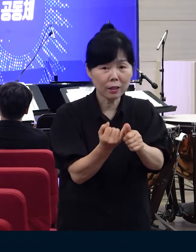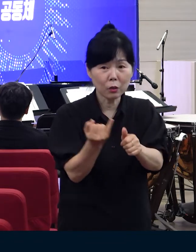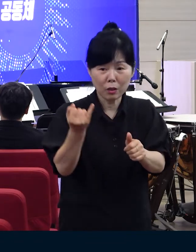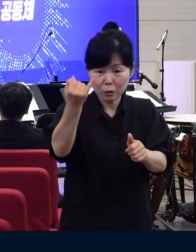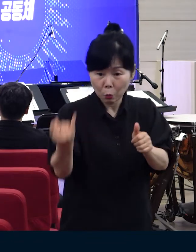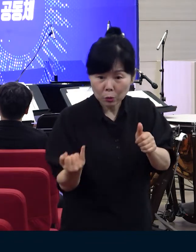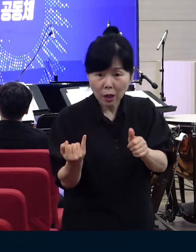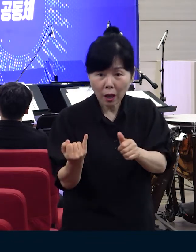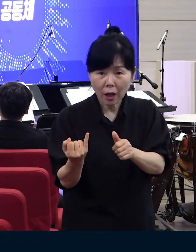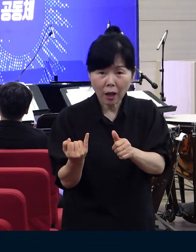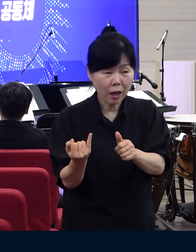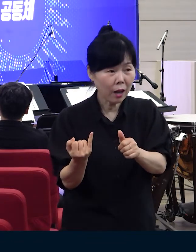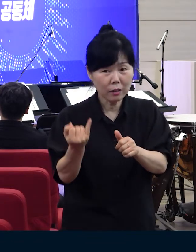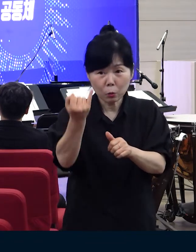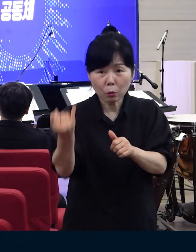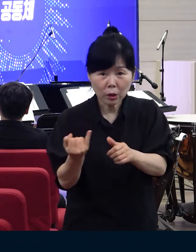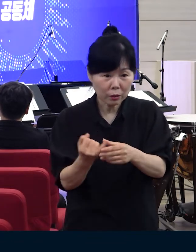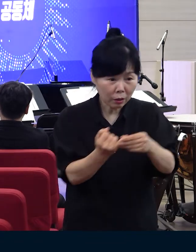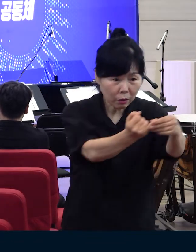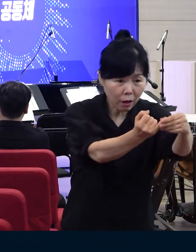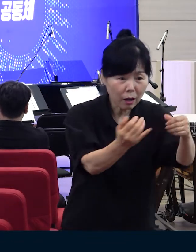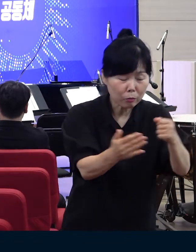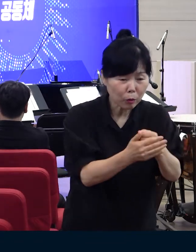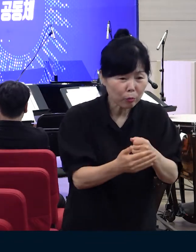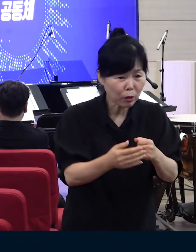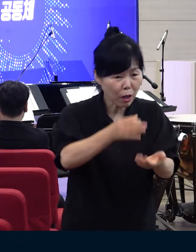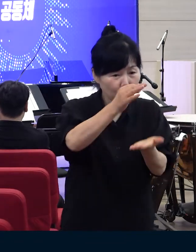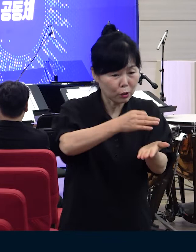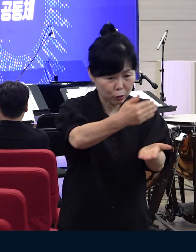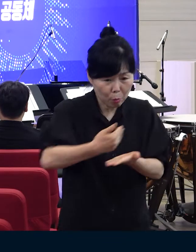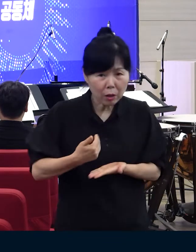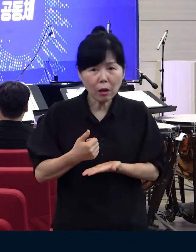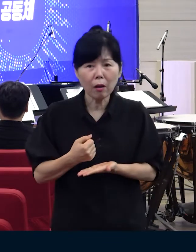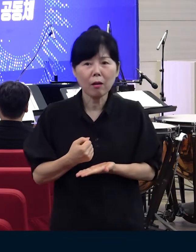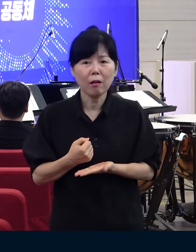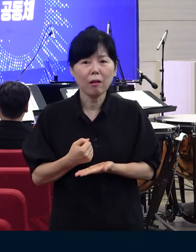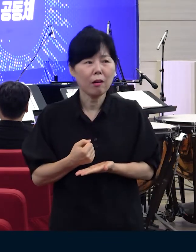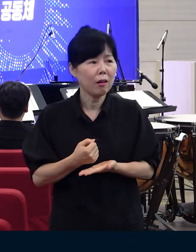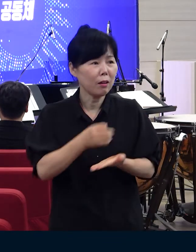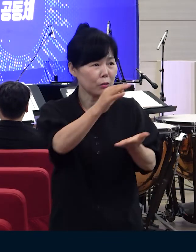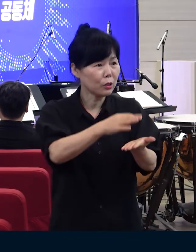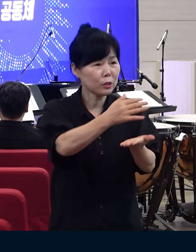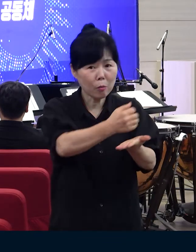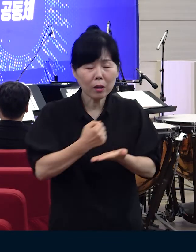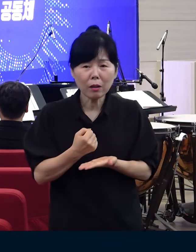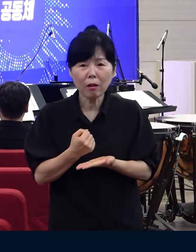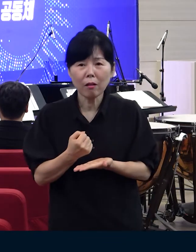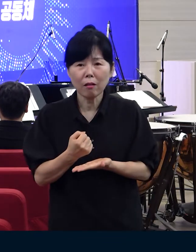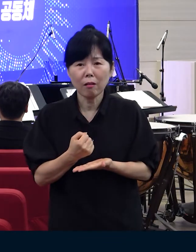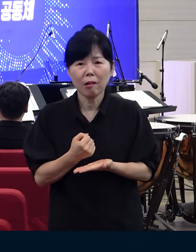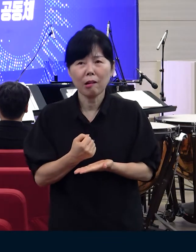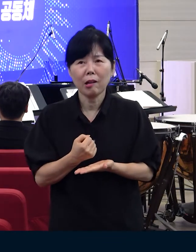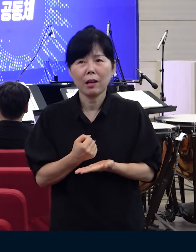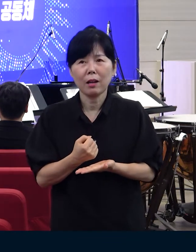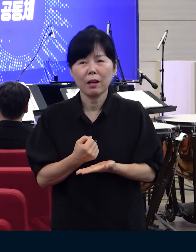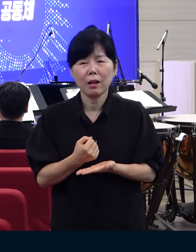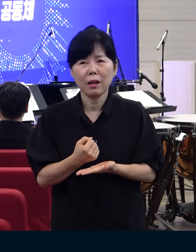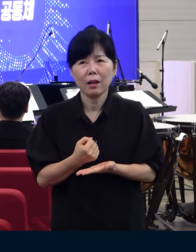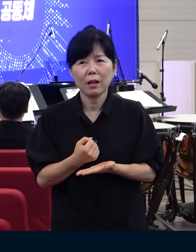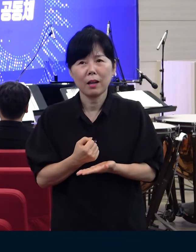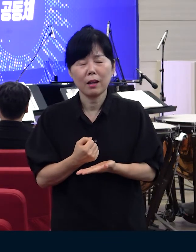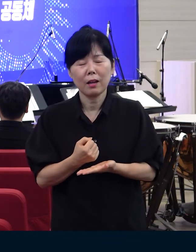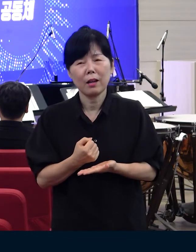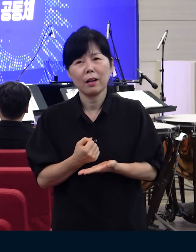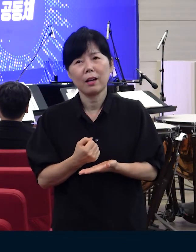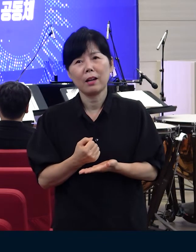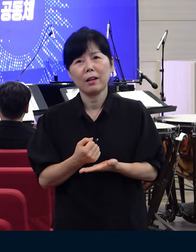아브라함이 넙죽 그걸 받아들인다는 사실, 얼마나 실망스럽고 정말 얼마나 화가 납니까? 우리